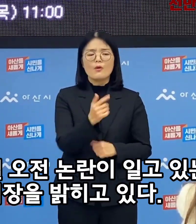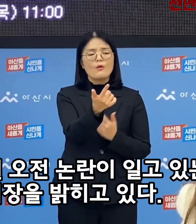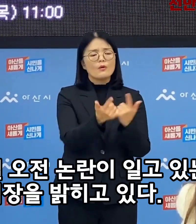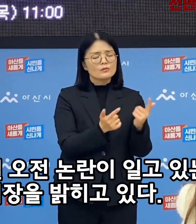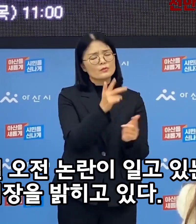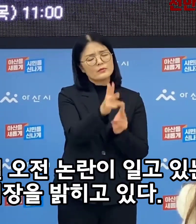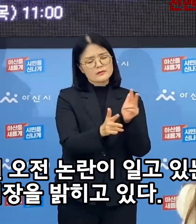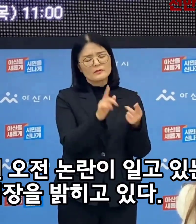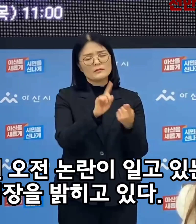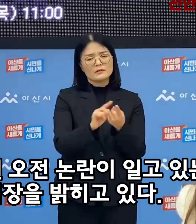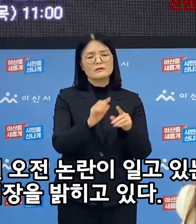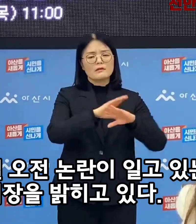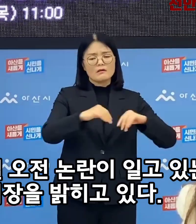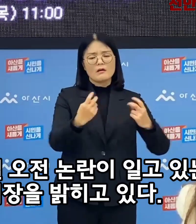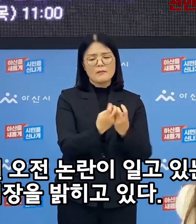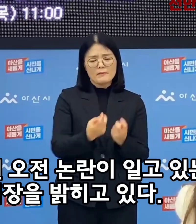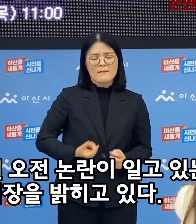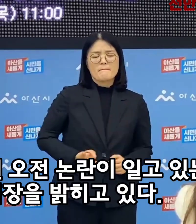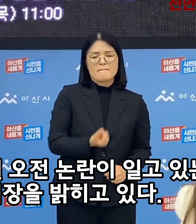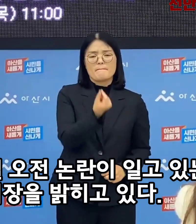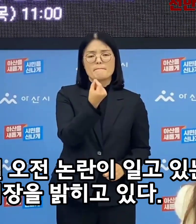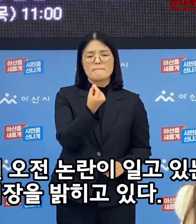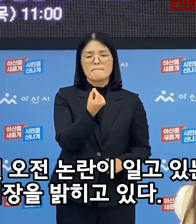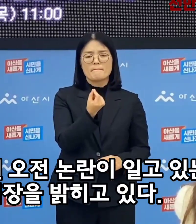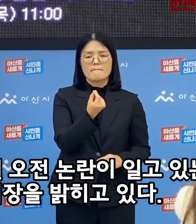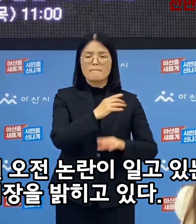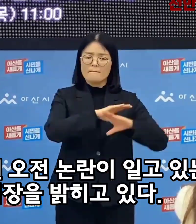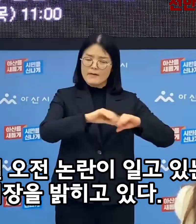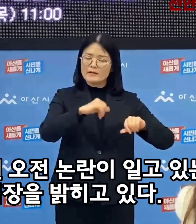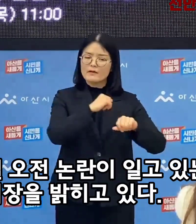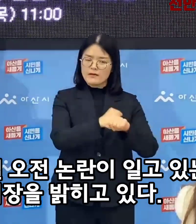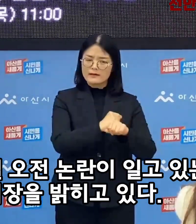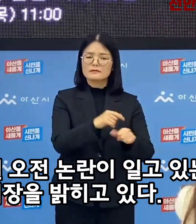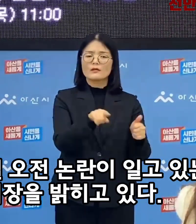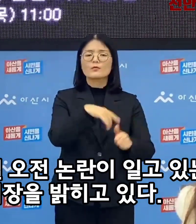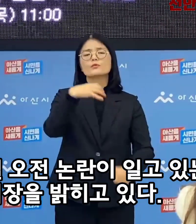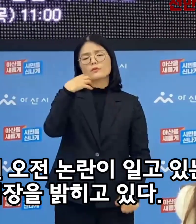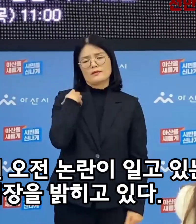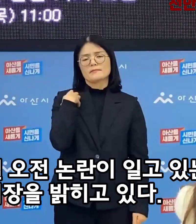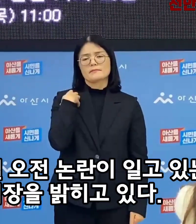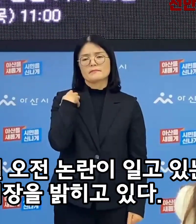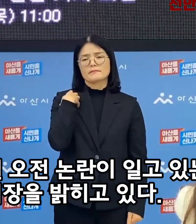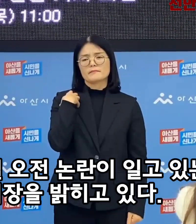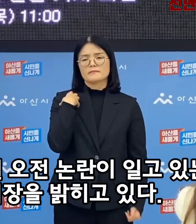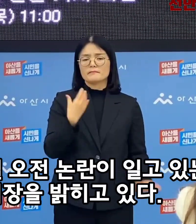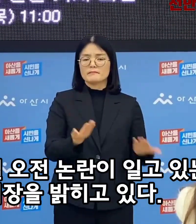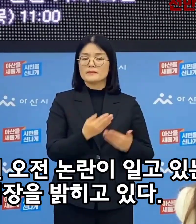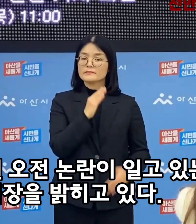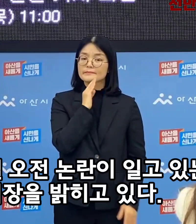조정된 사업에 대한 방안을 신속하게 마련하여 조치하는 것이 교육감의 책무 아니겠습니까?